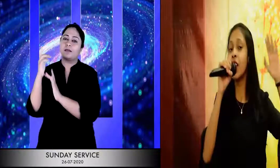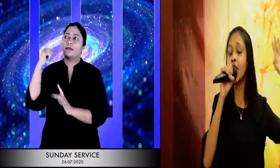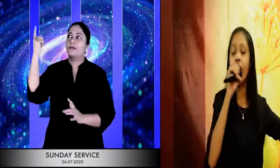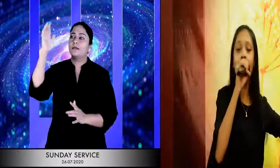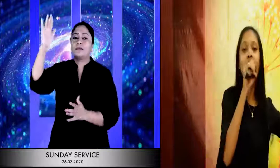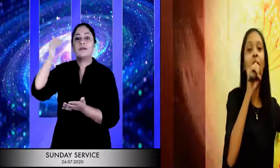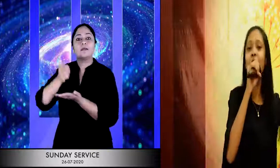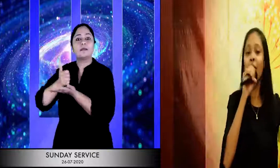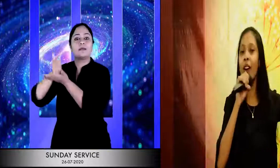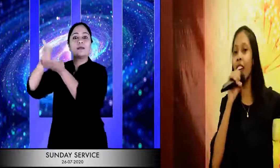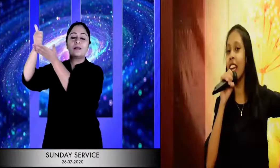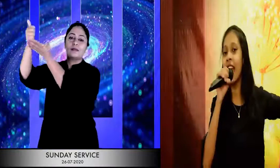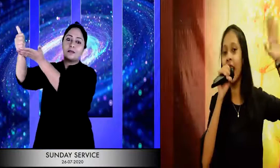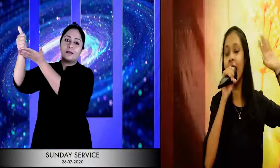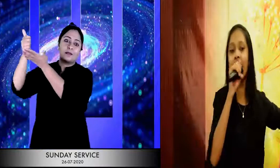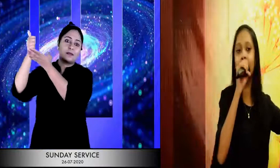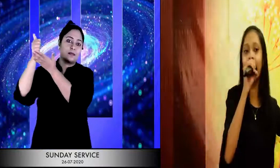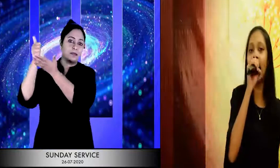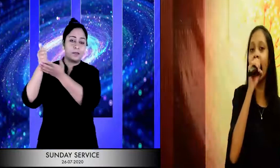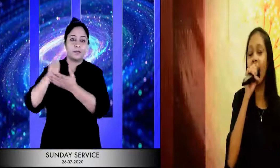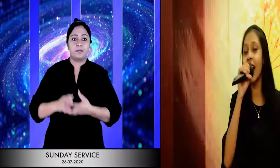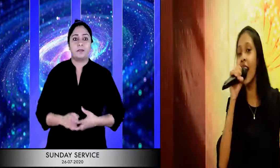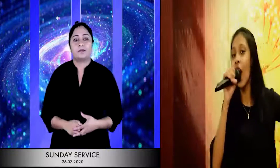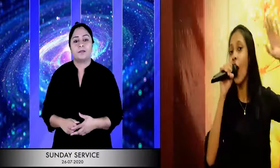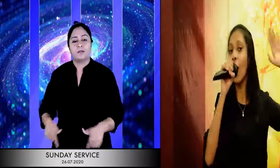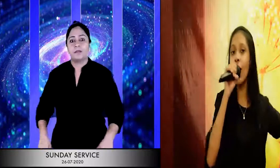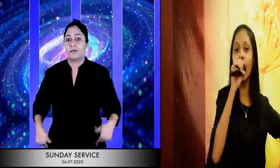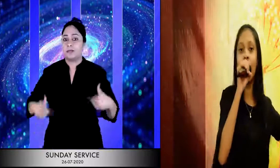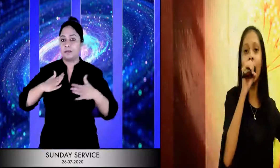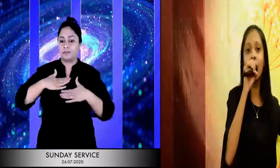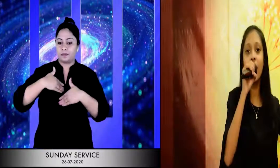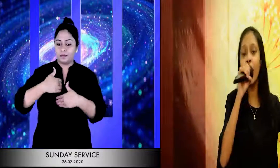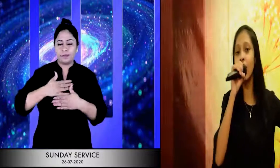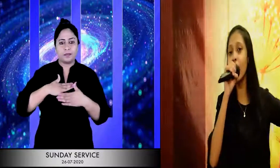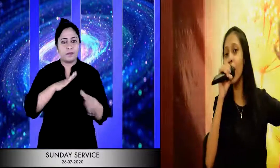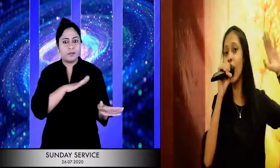যে মরি আমি ওরে জন্য,